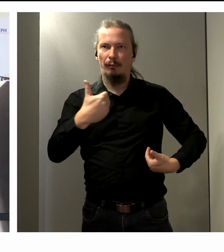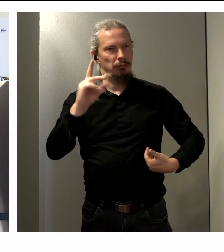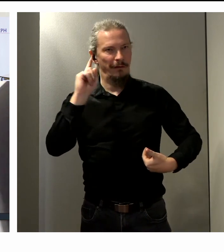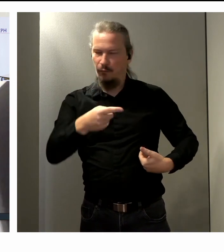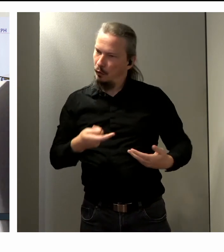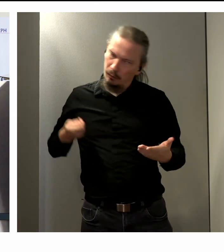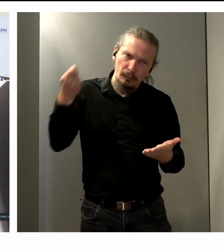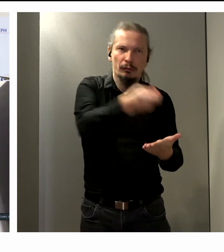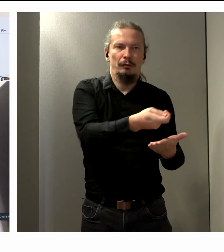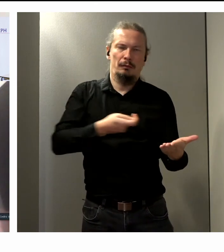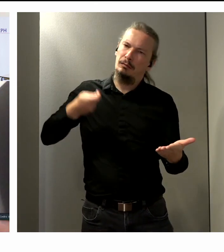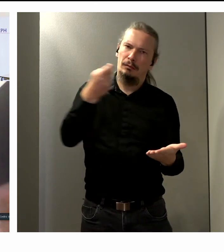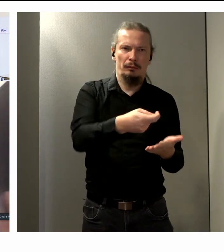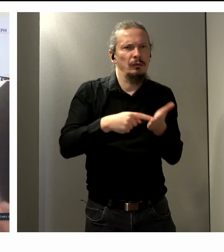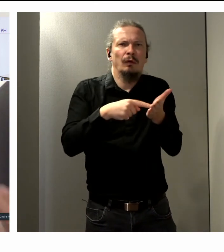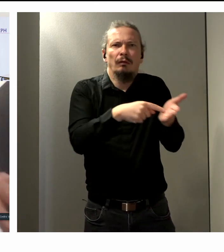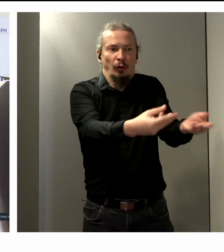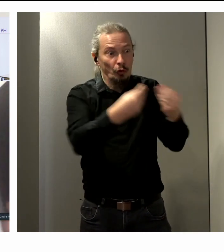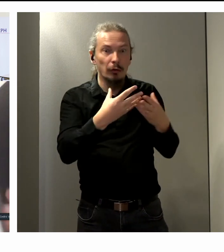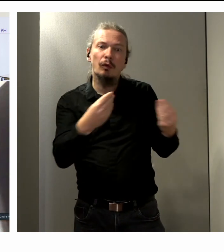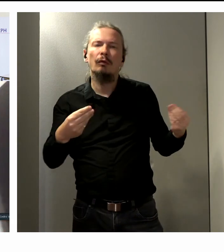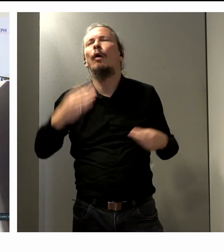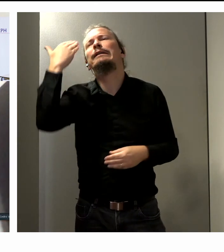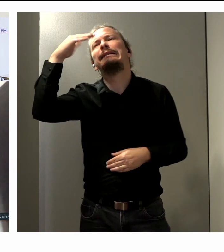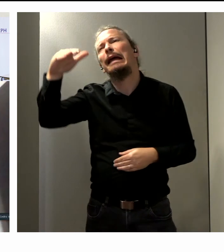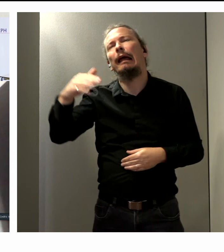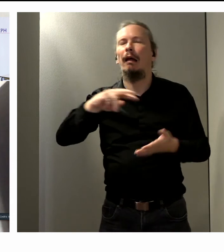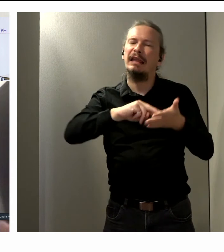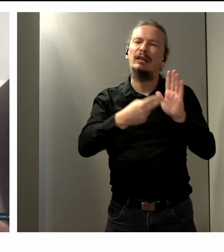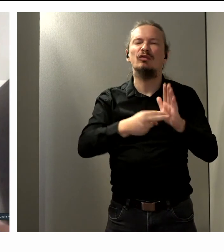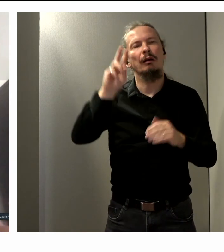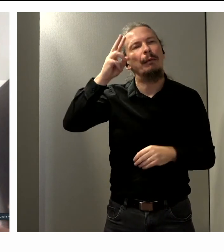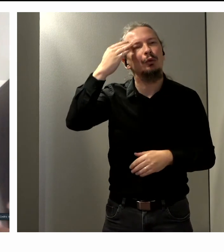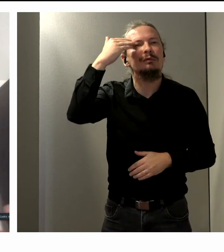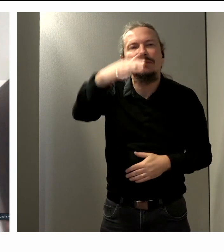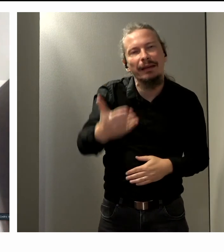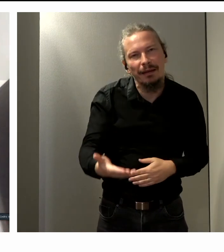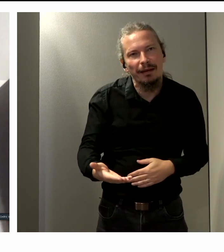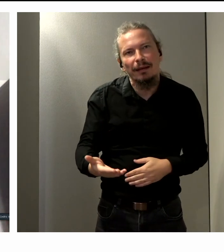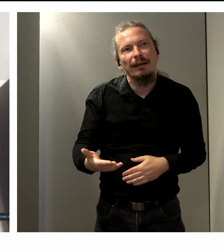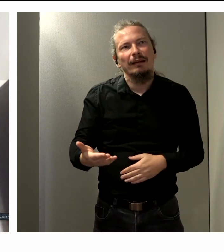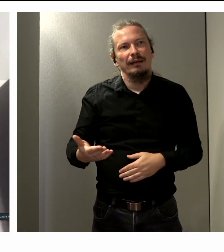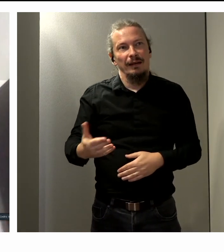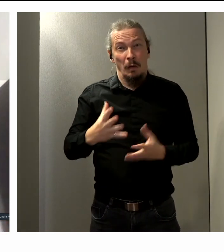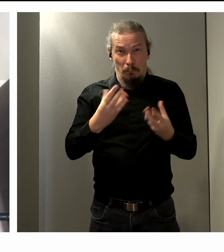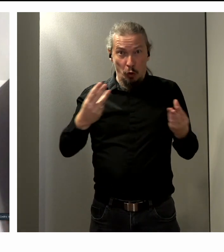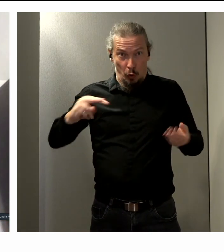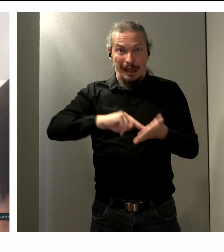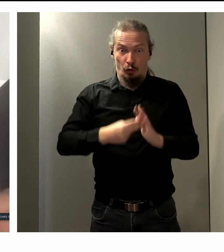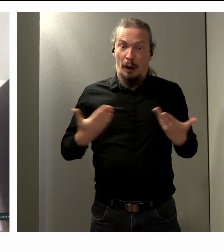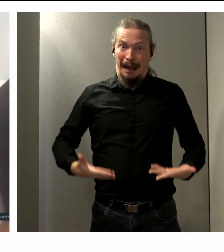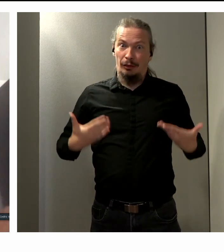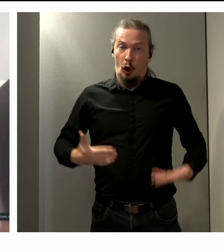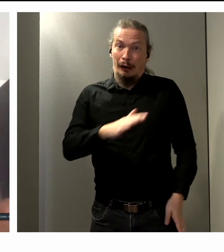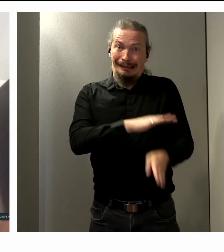handicap. On sait, je ne vais pas le revoir, c'est un classique dans le domaine des technologies, certain nombre de technologies qui ont